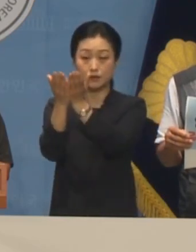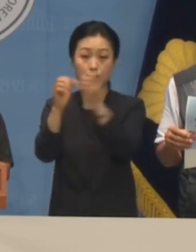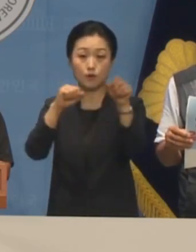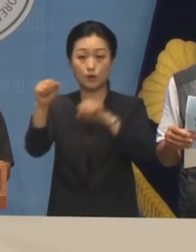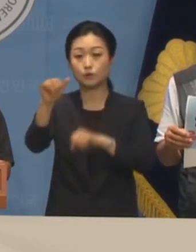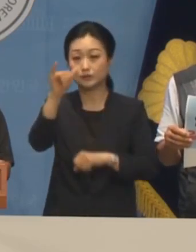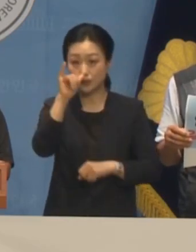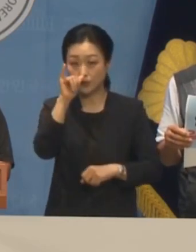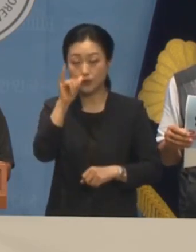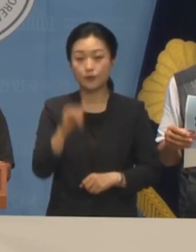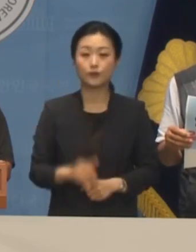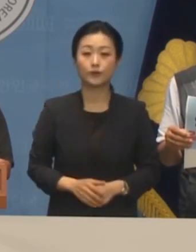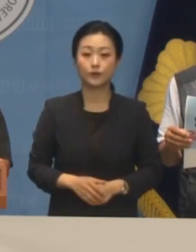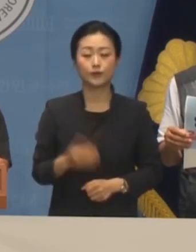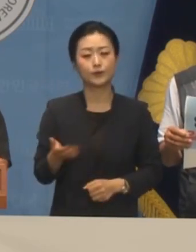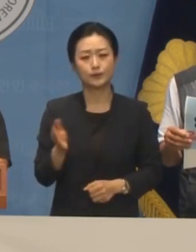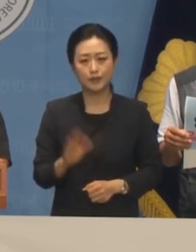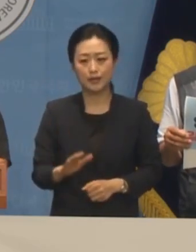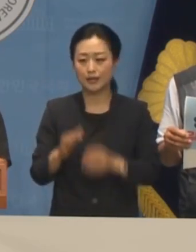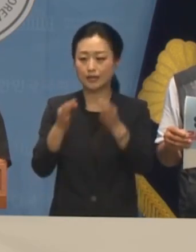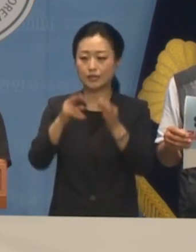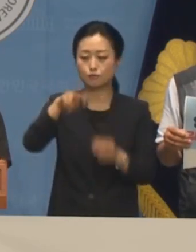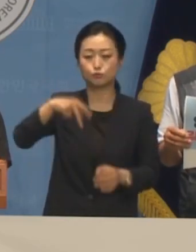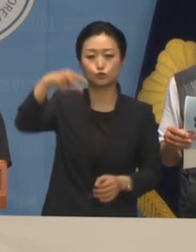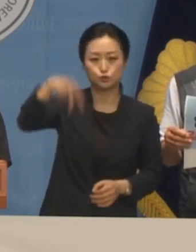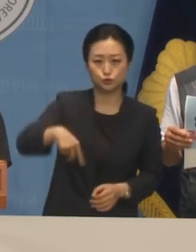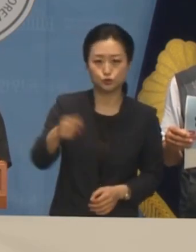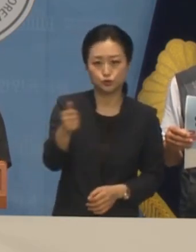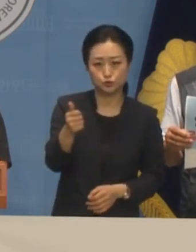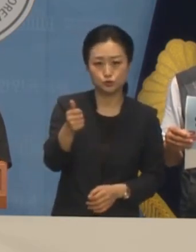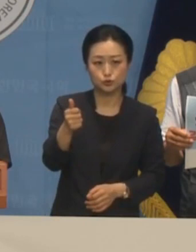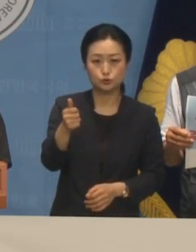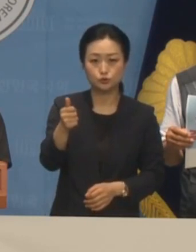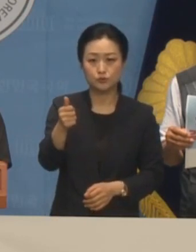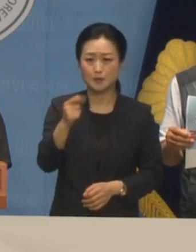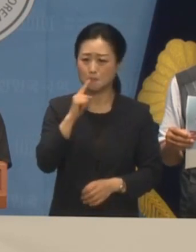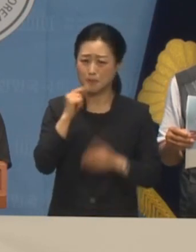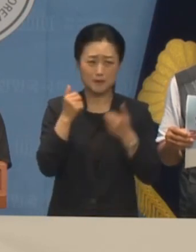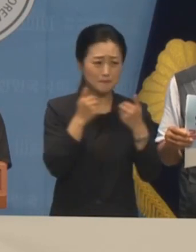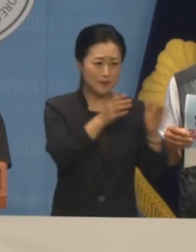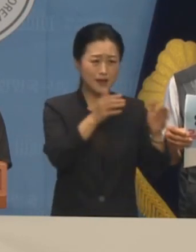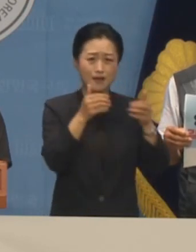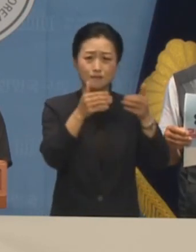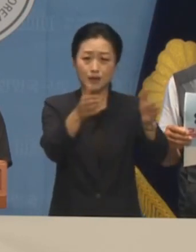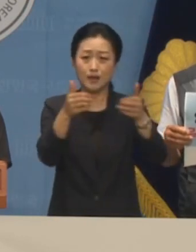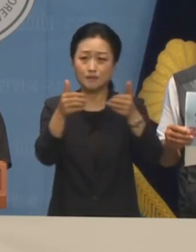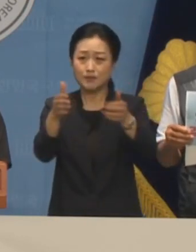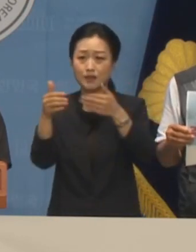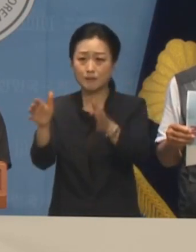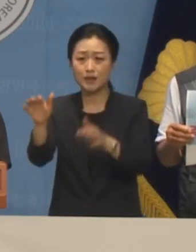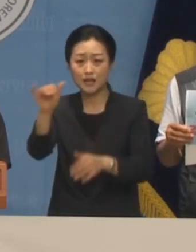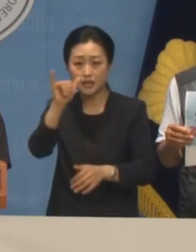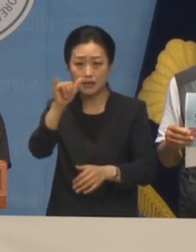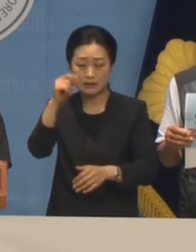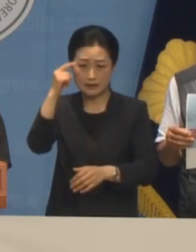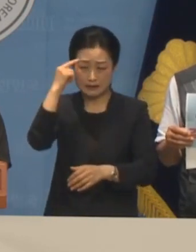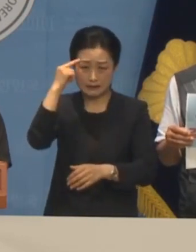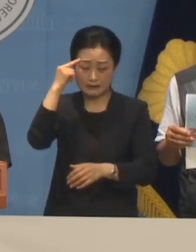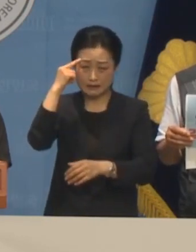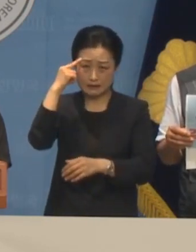있습니다 이런 상황에서 김수 후보가 수많은 막말로 증명했던 시대적인